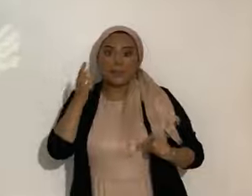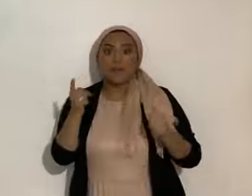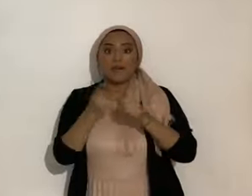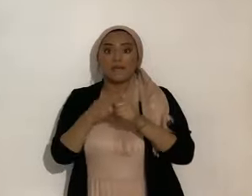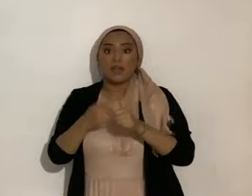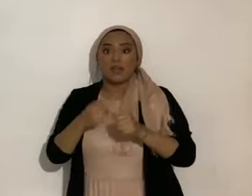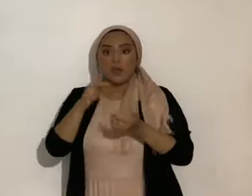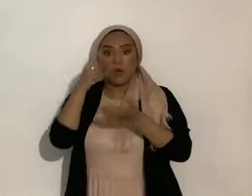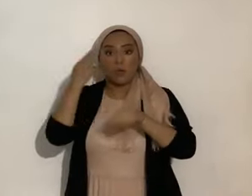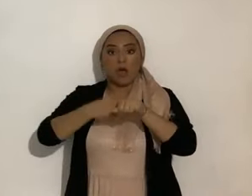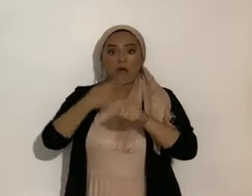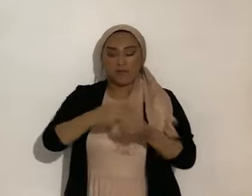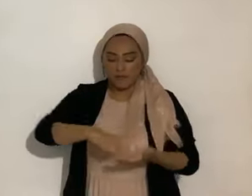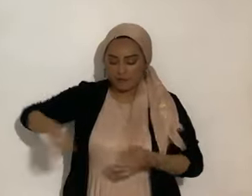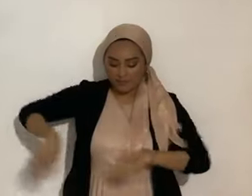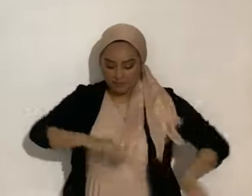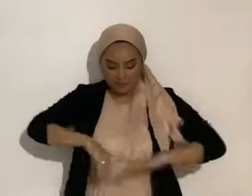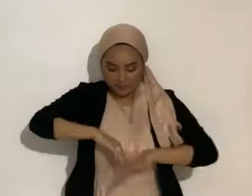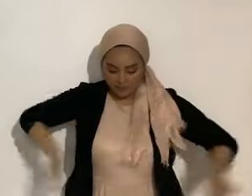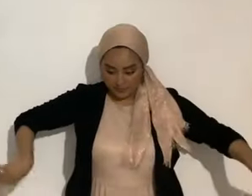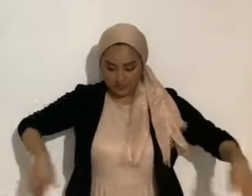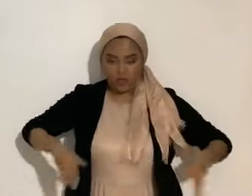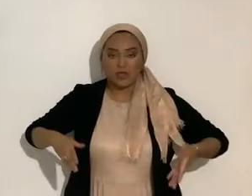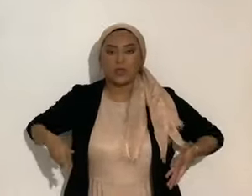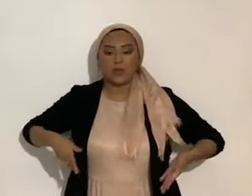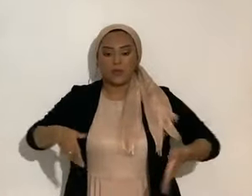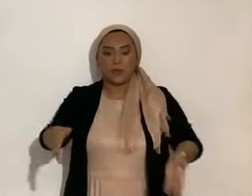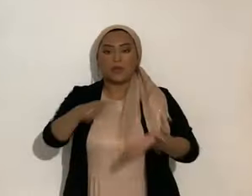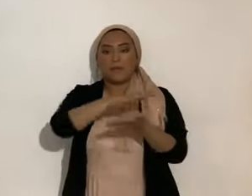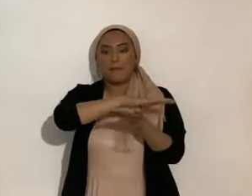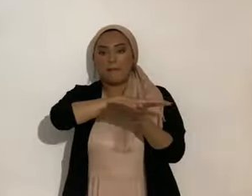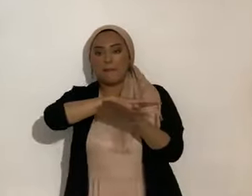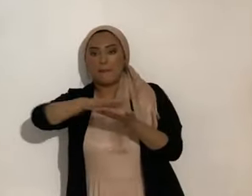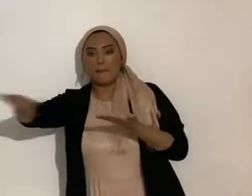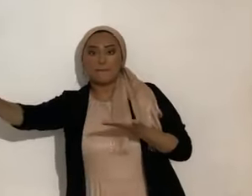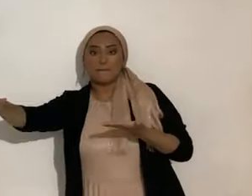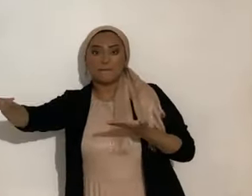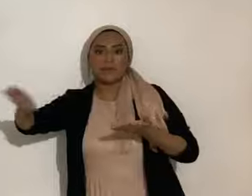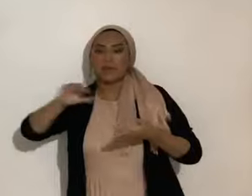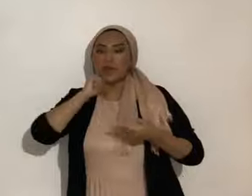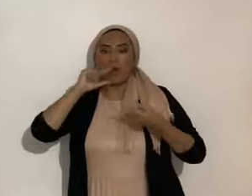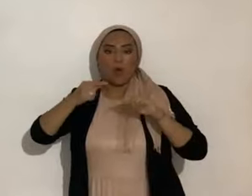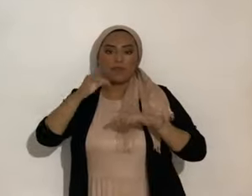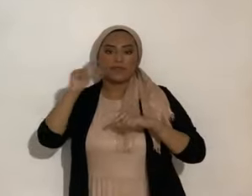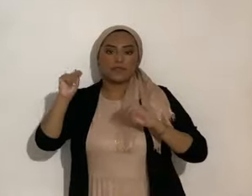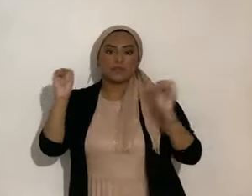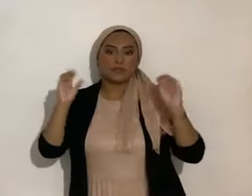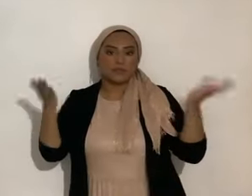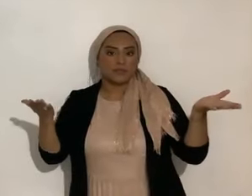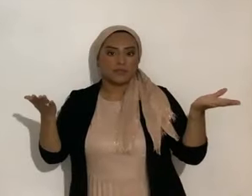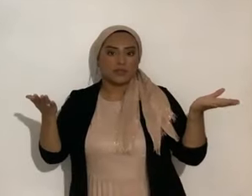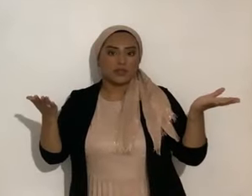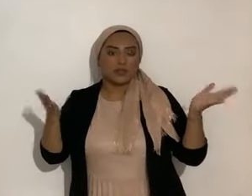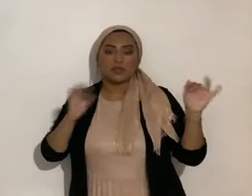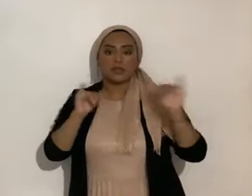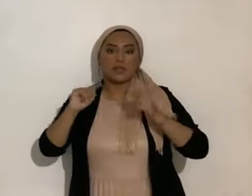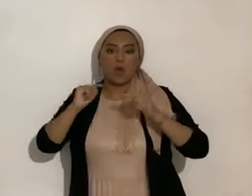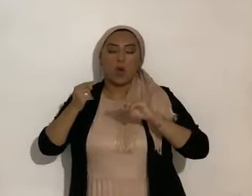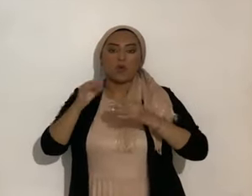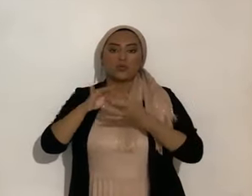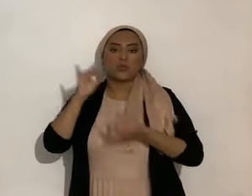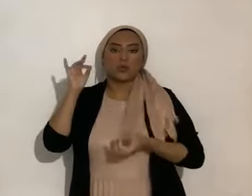camino de esas piedras y entonces camina por un camino plano, valga la redundancia, y no se lastima los pies. ¿Qué no será lastimarse el